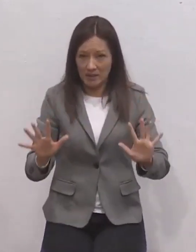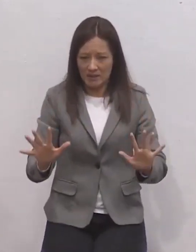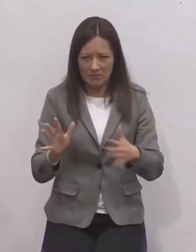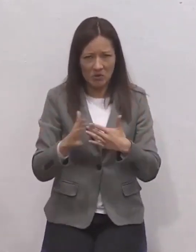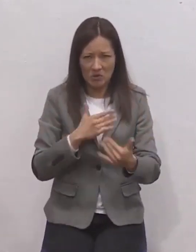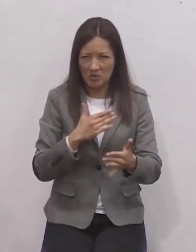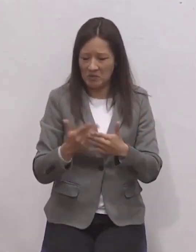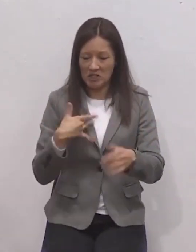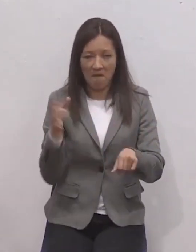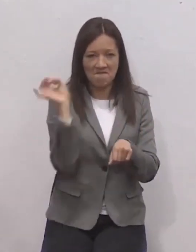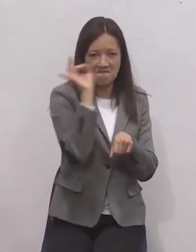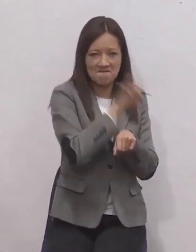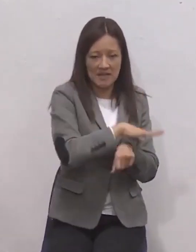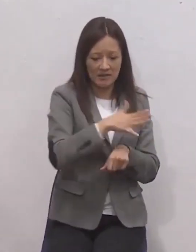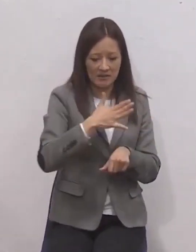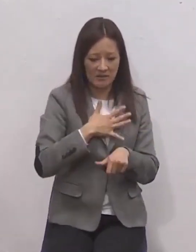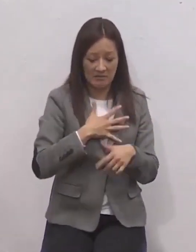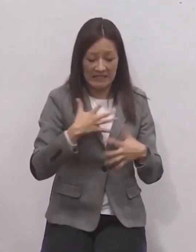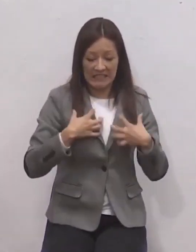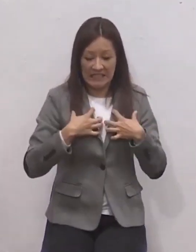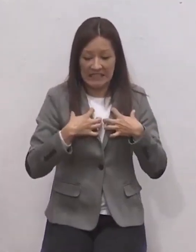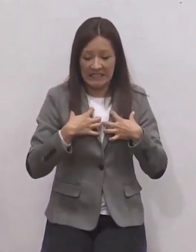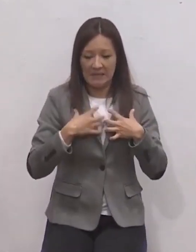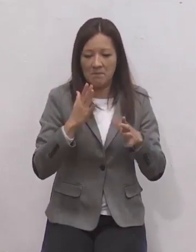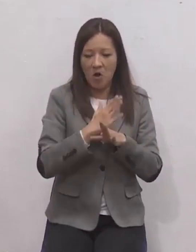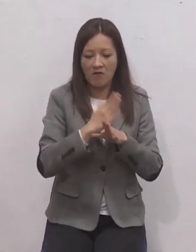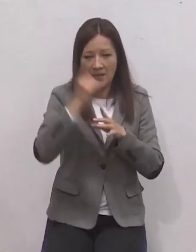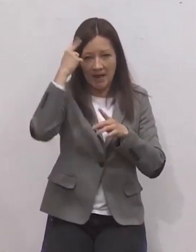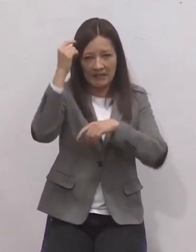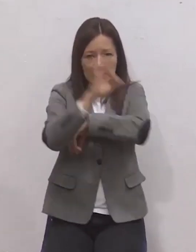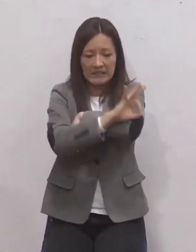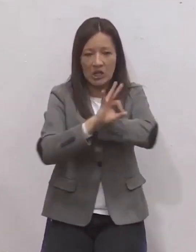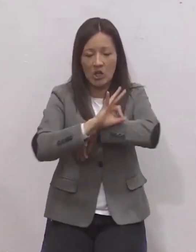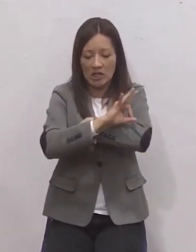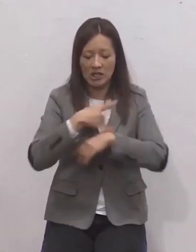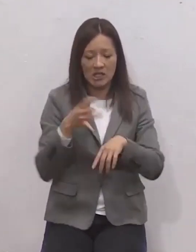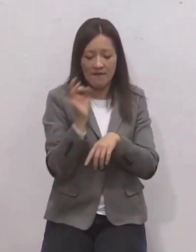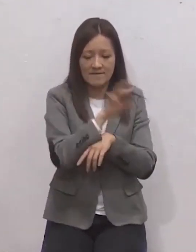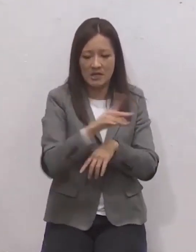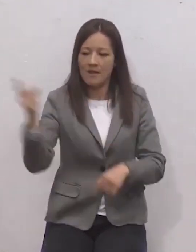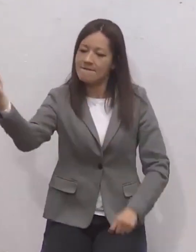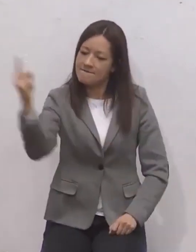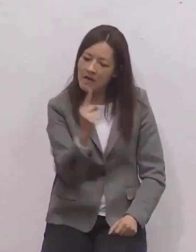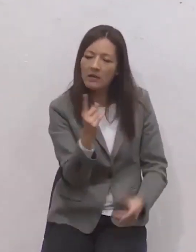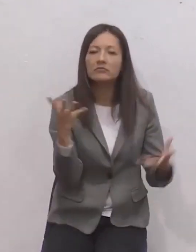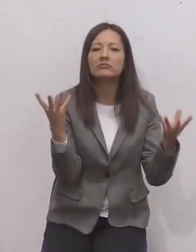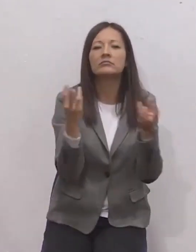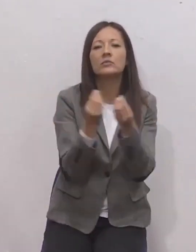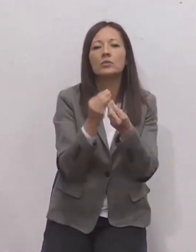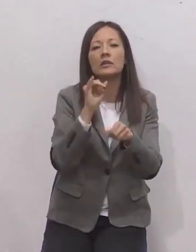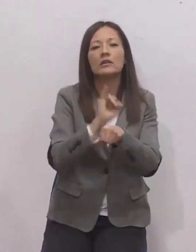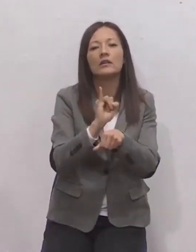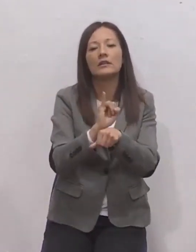capaz de vencer su problema psicológico y reunirse en la congregación de los